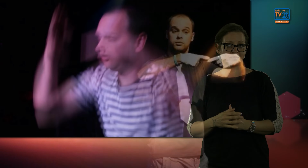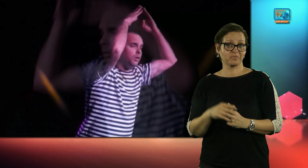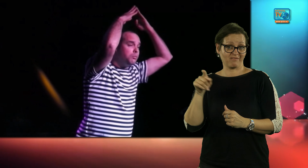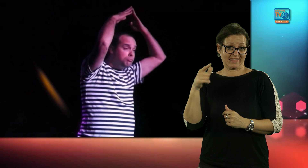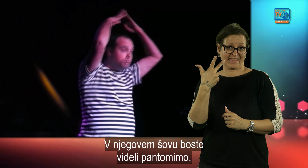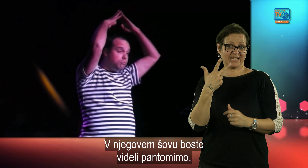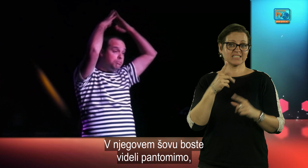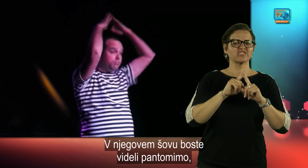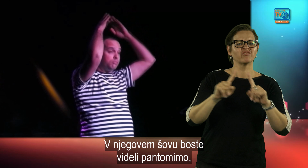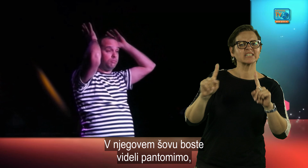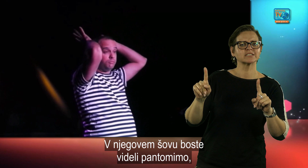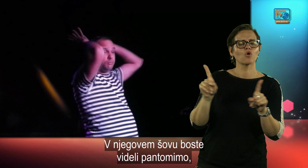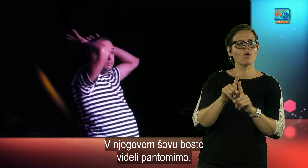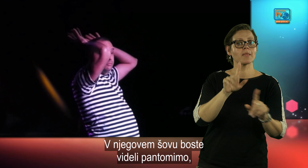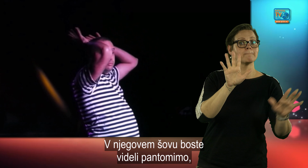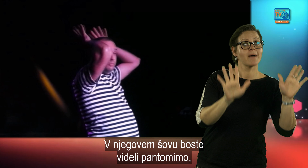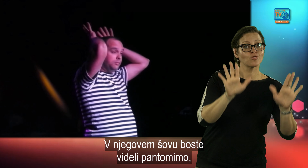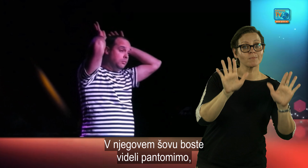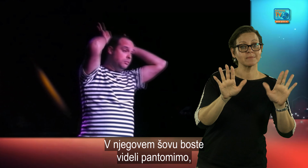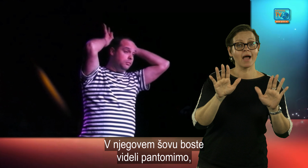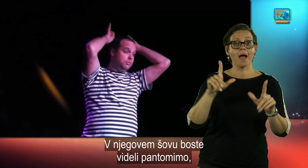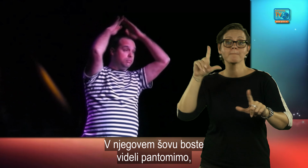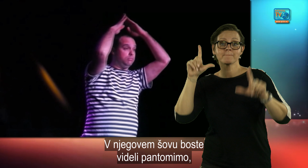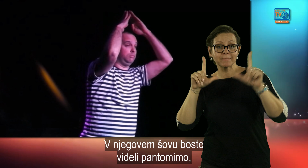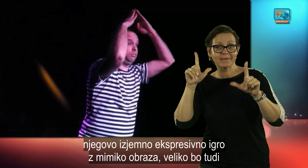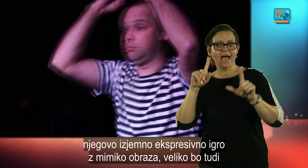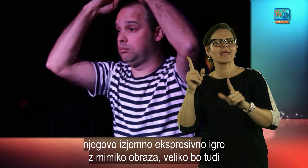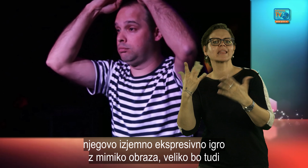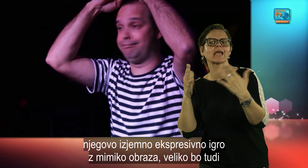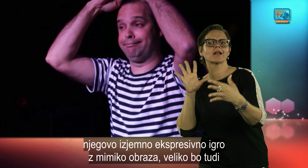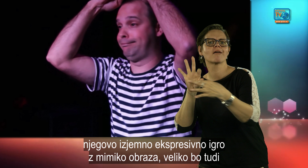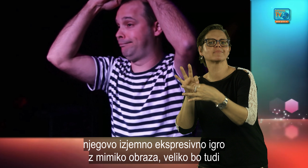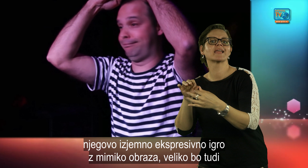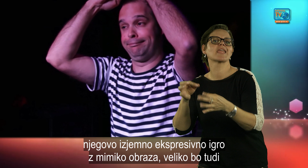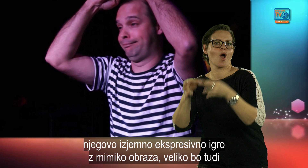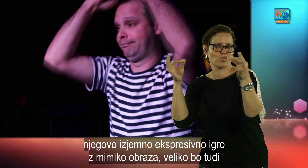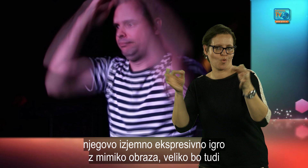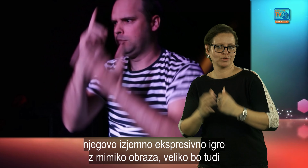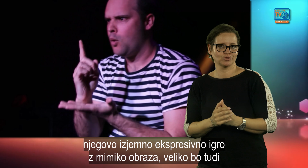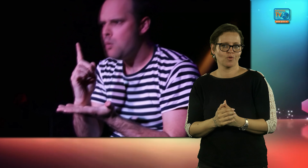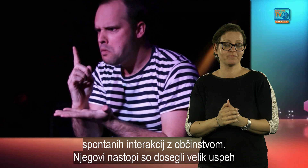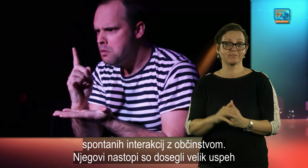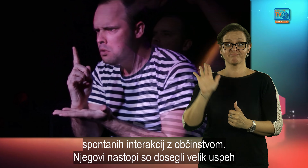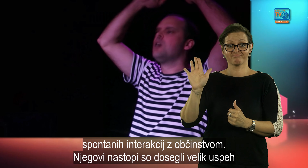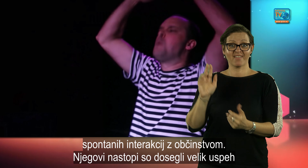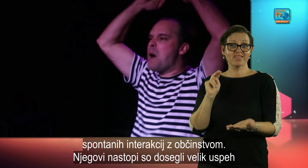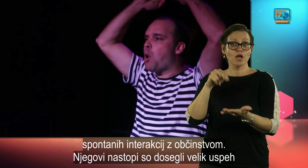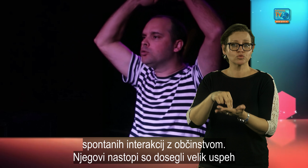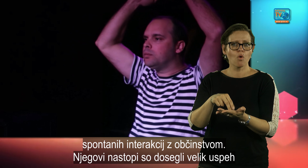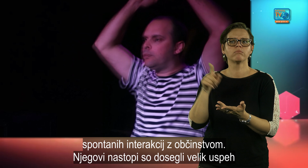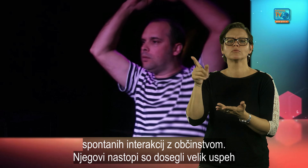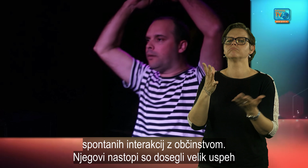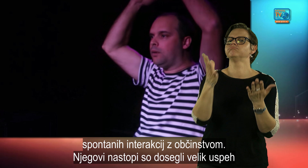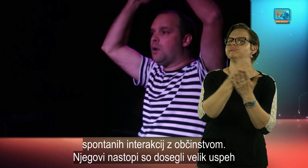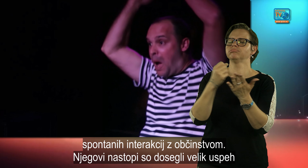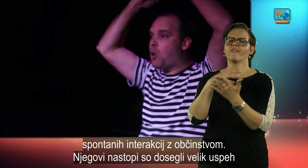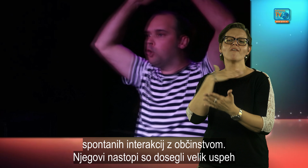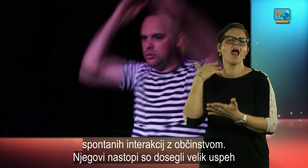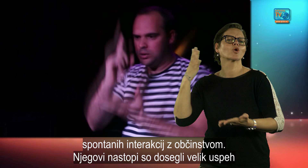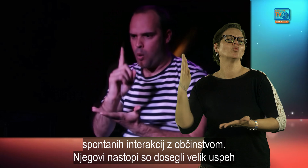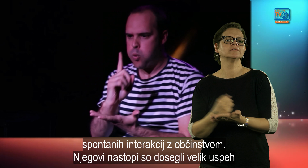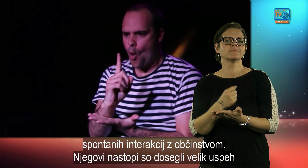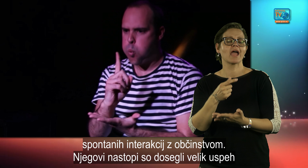V njegovem šovu boste videli pantomimo, njegovo izjemno ekspresivno igro z mimiko obraza, veliko bo tudi